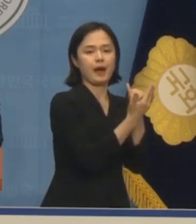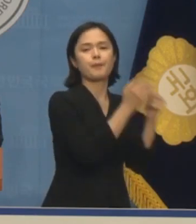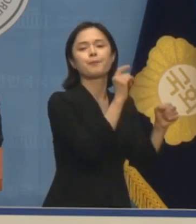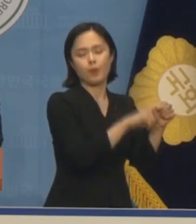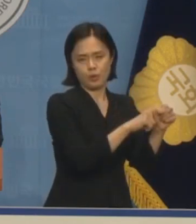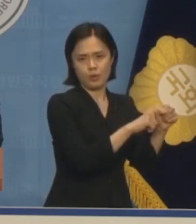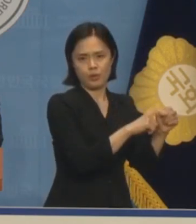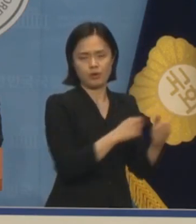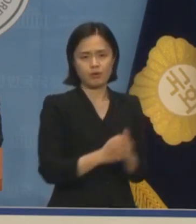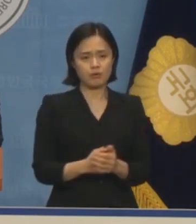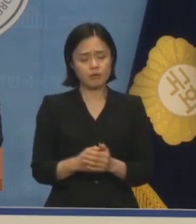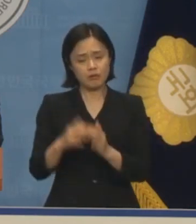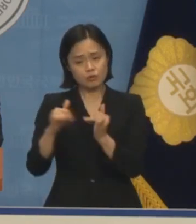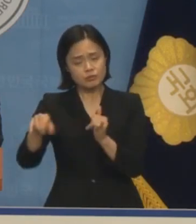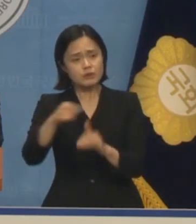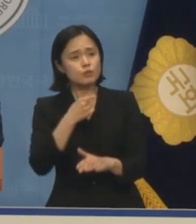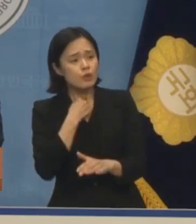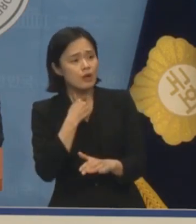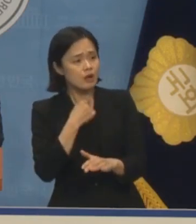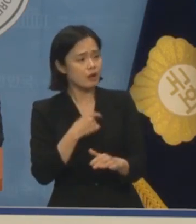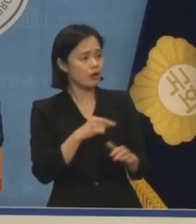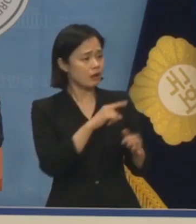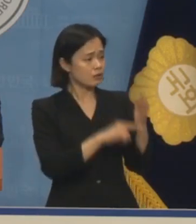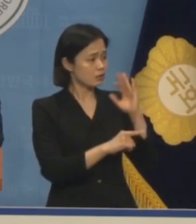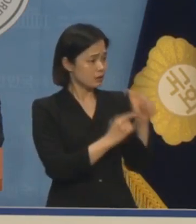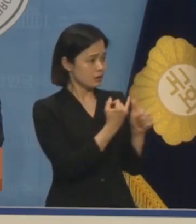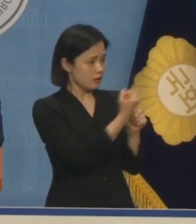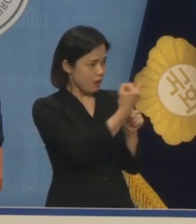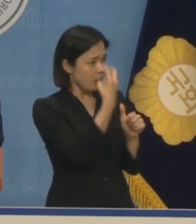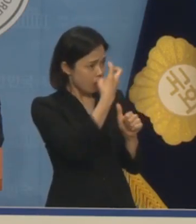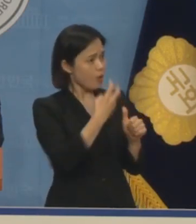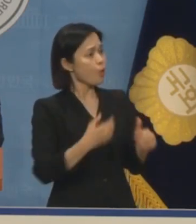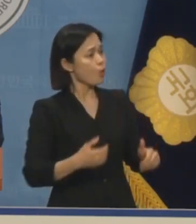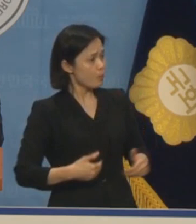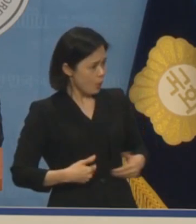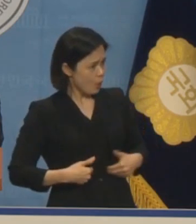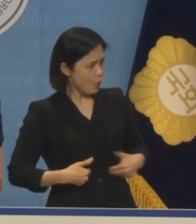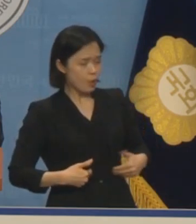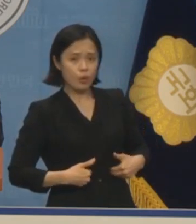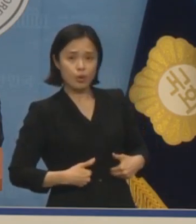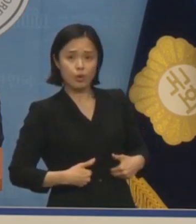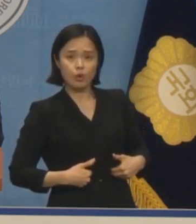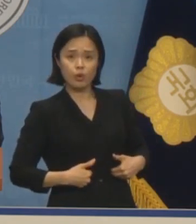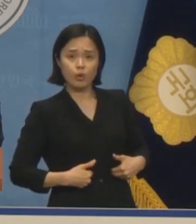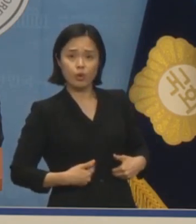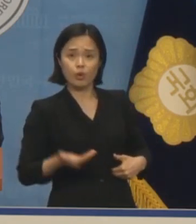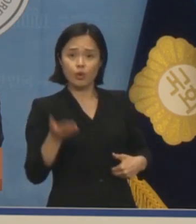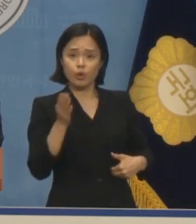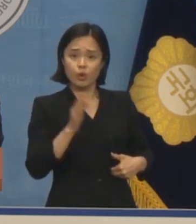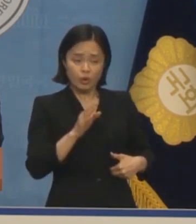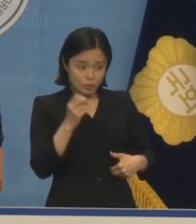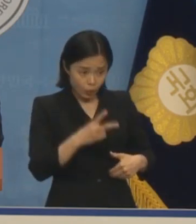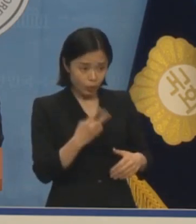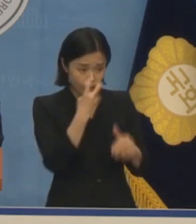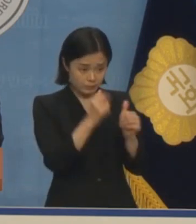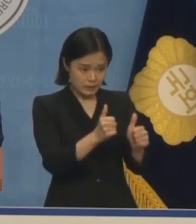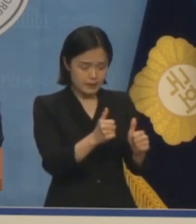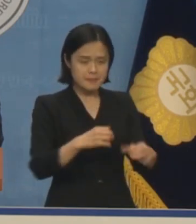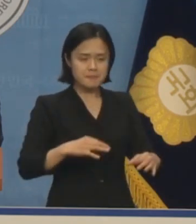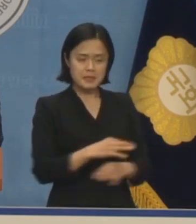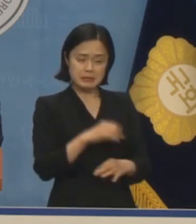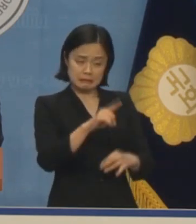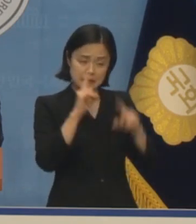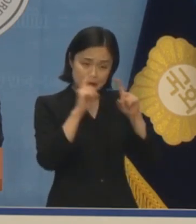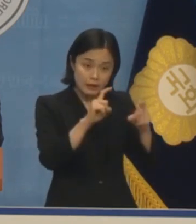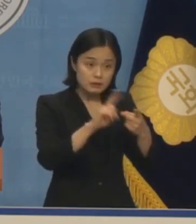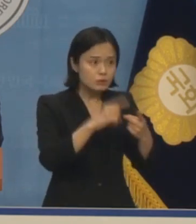국민이 요구한 김건희 여사 관련 수사도 비리 검사에 대한 선제적 징계 업무도 어떤 업무도 제대로 처리한